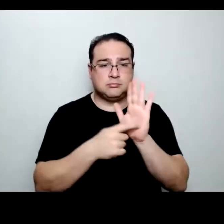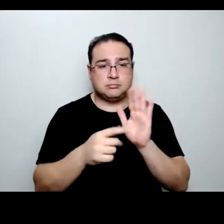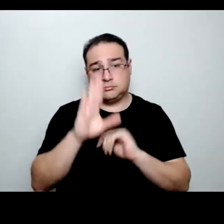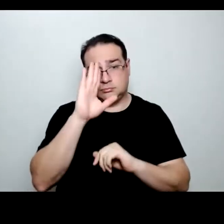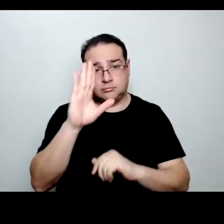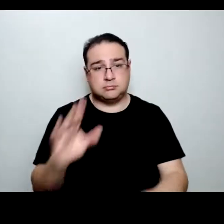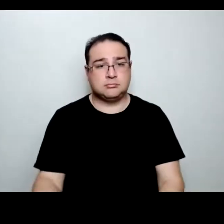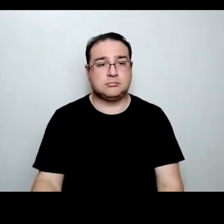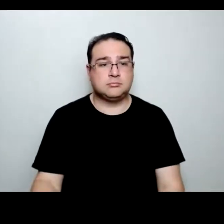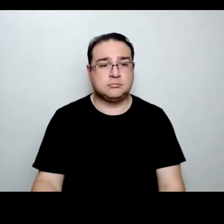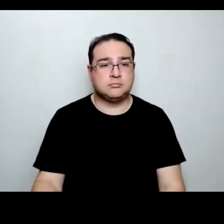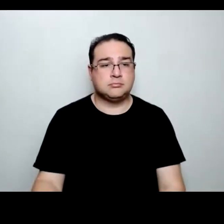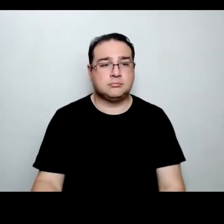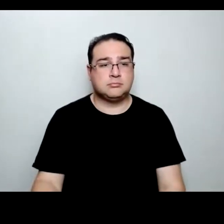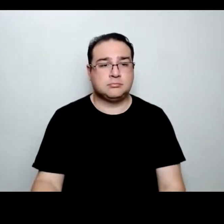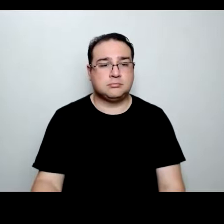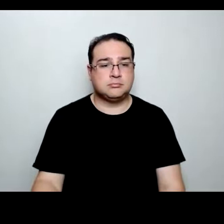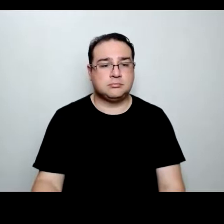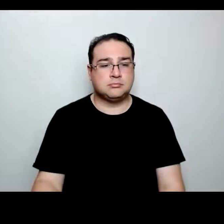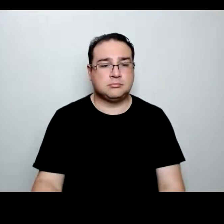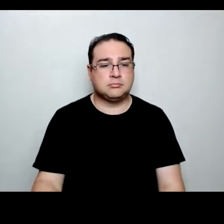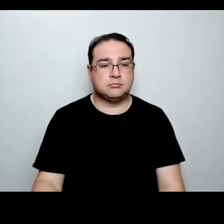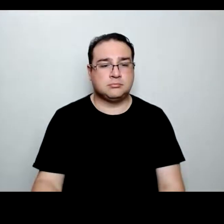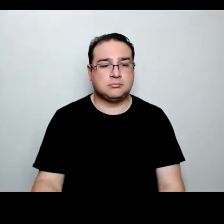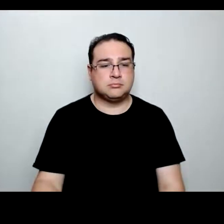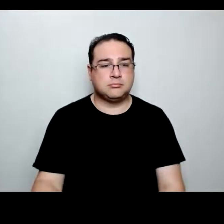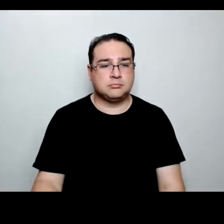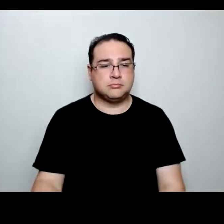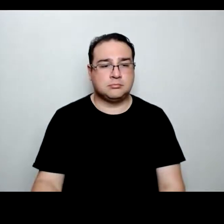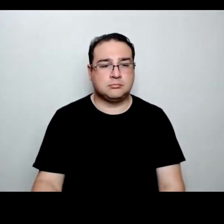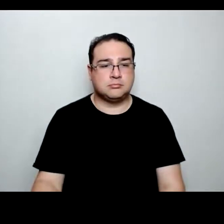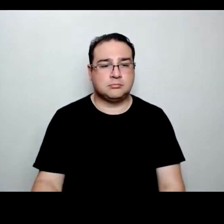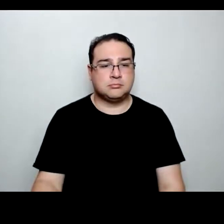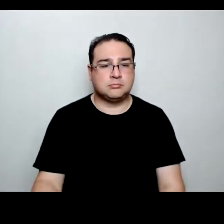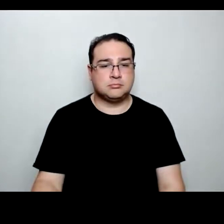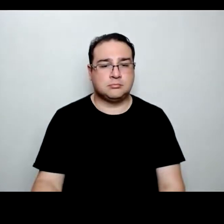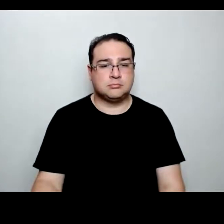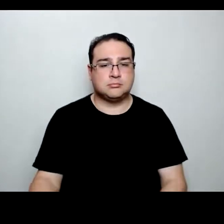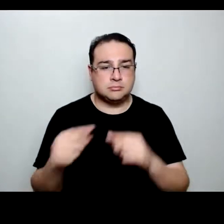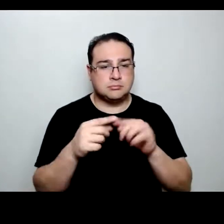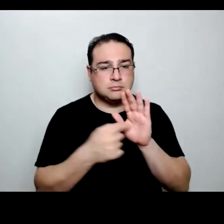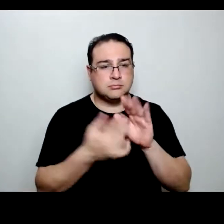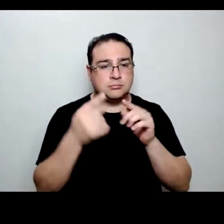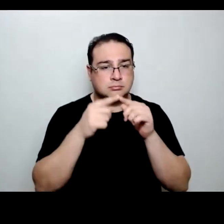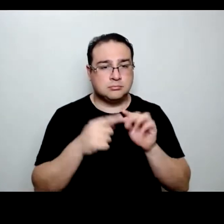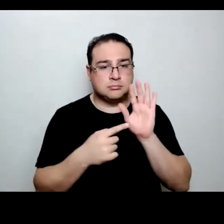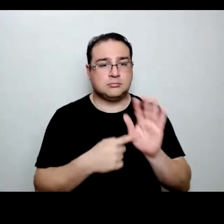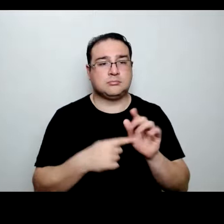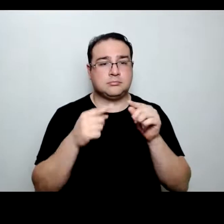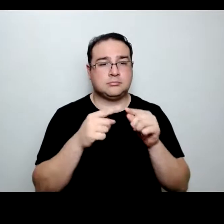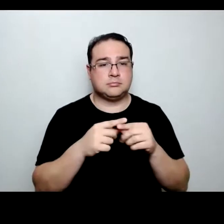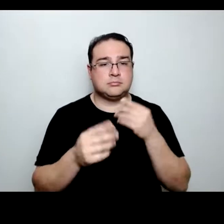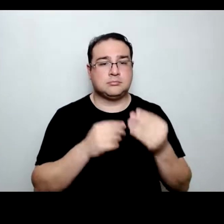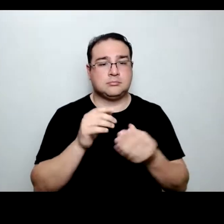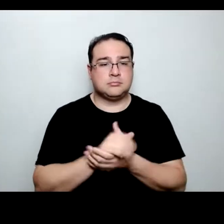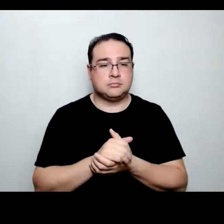principal. São muitos aplicativos lá, né? E você vai ver que, justamente como o Sebastião